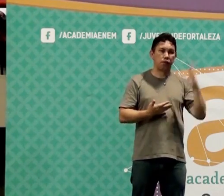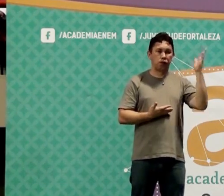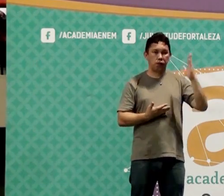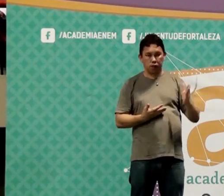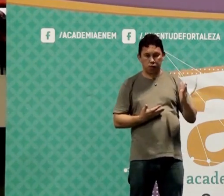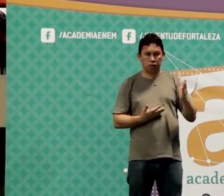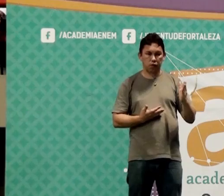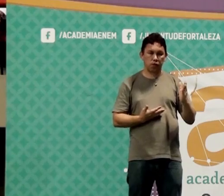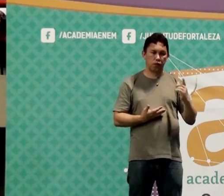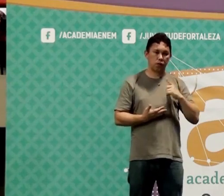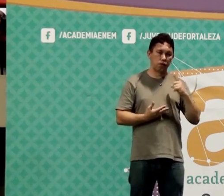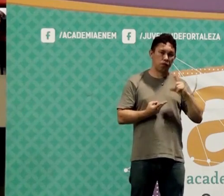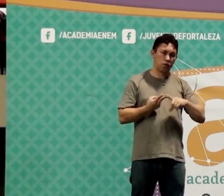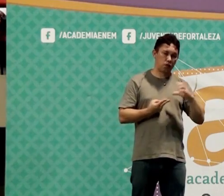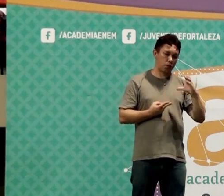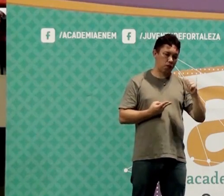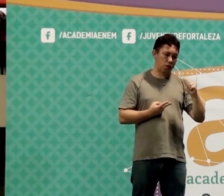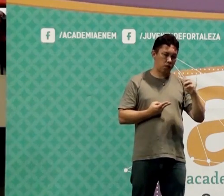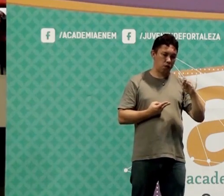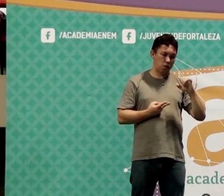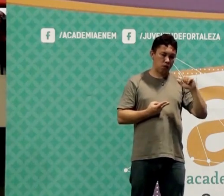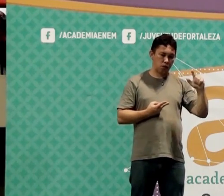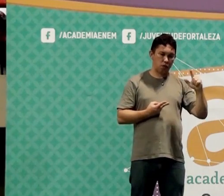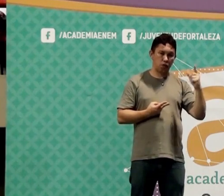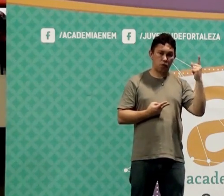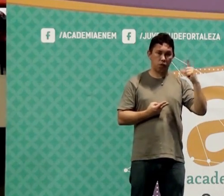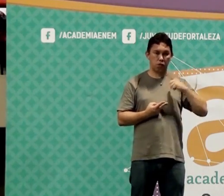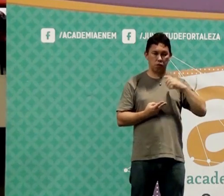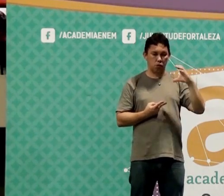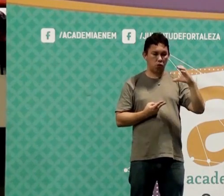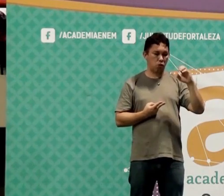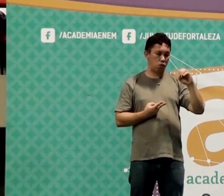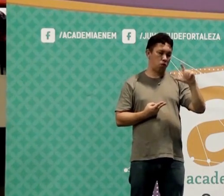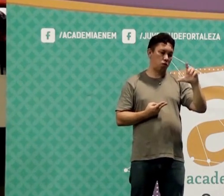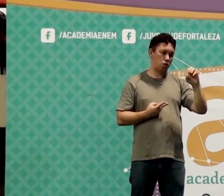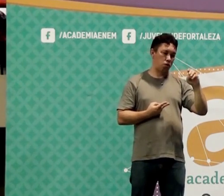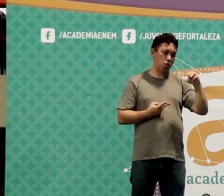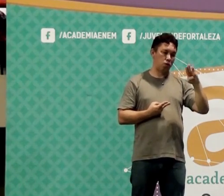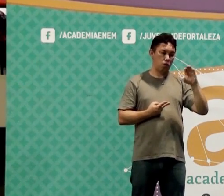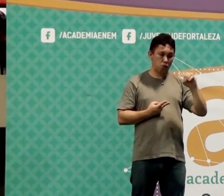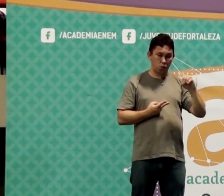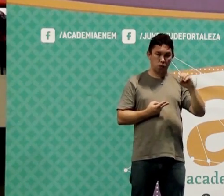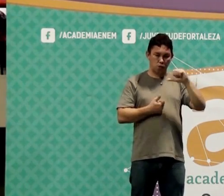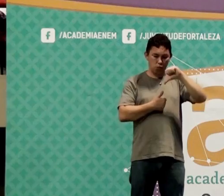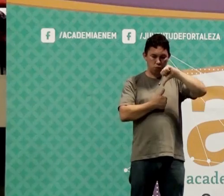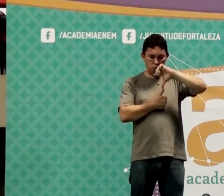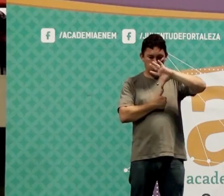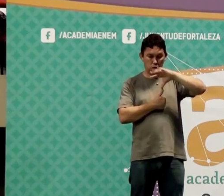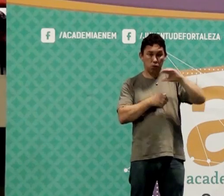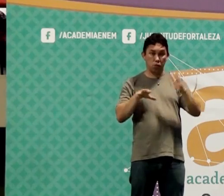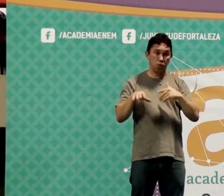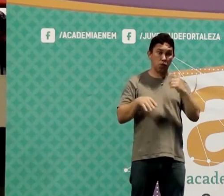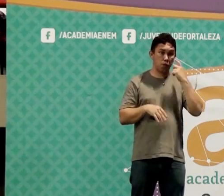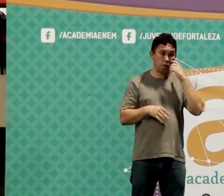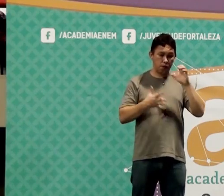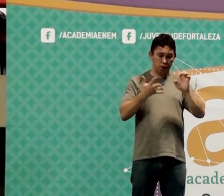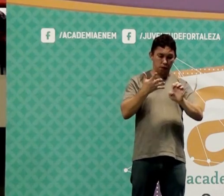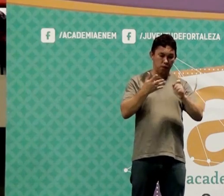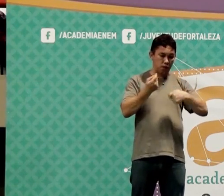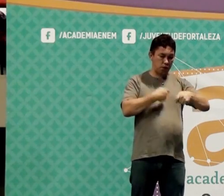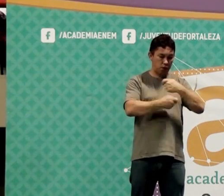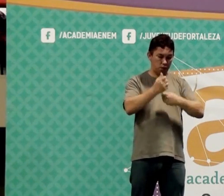na América. Jovem, só tem um probleminha. Eu falei em algum momento aqui da América? Não. Eu estou indo da Europa lá para